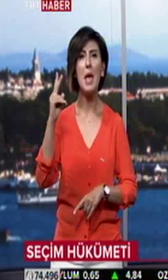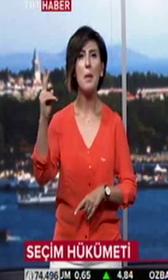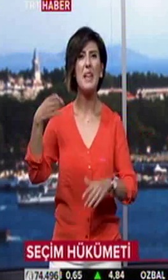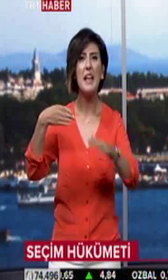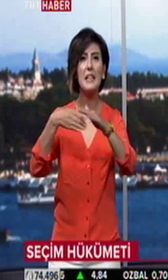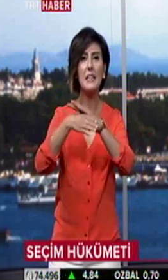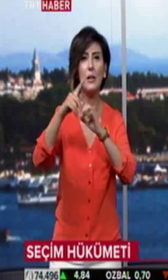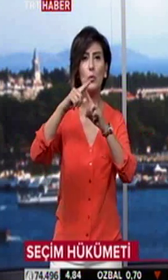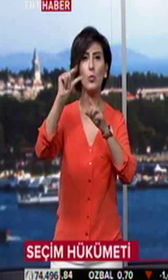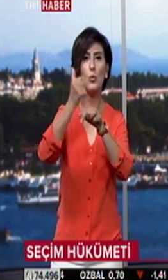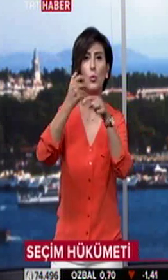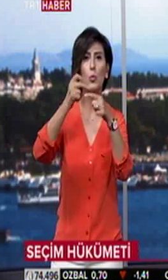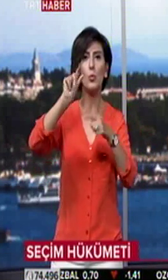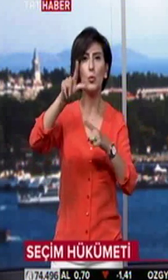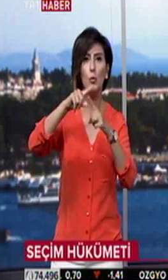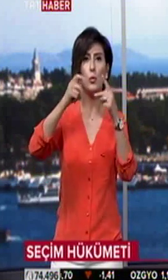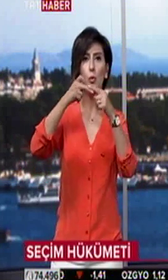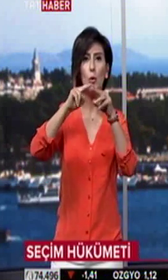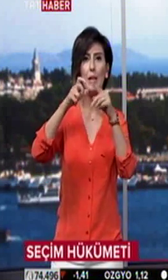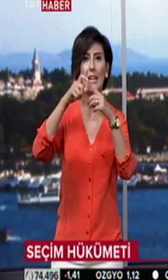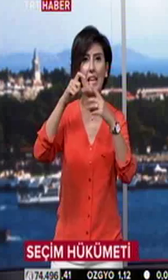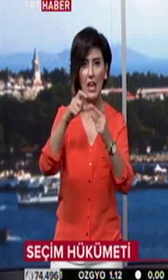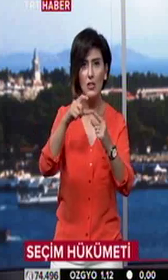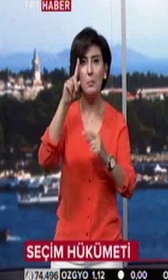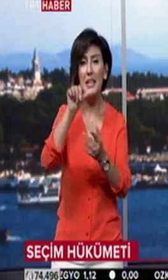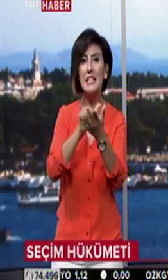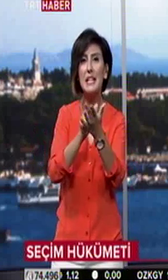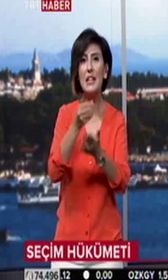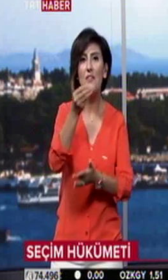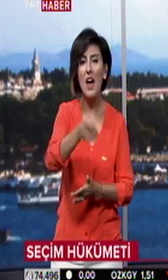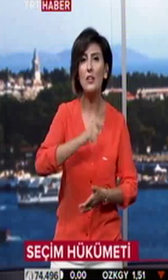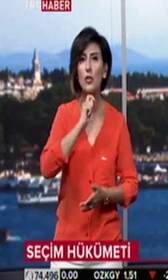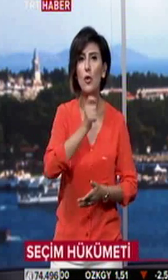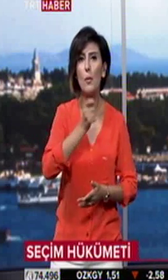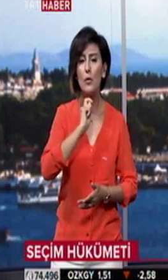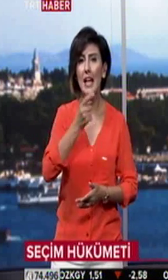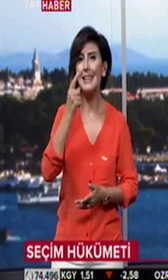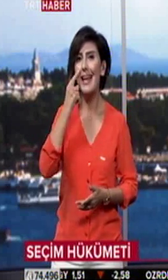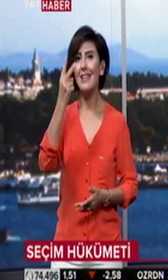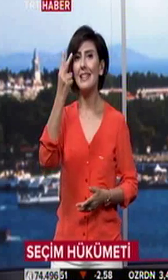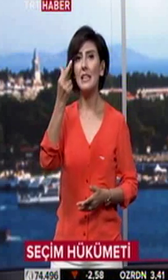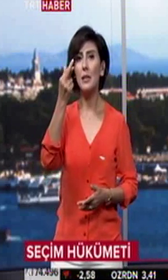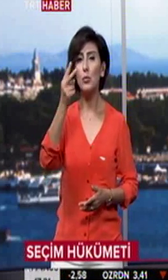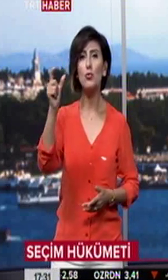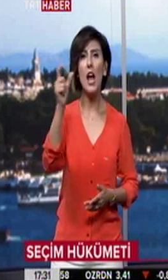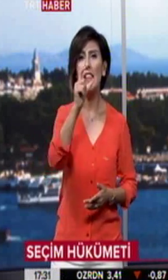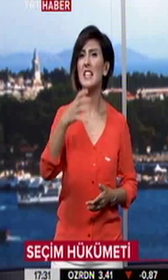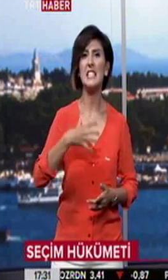MHP'den giren Tuğrul Türkeş. Türkeş bir gazeteye verdiği röportajda devletin 2,5 aydır